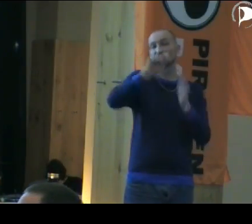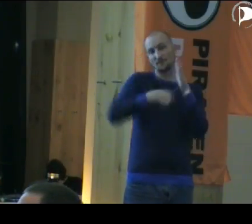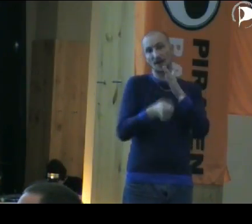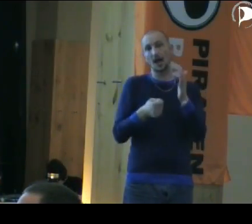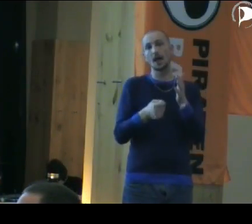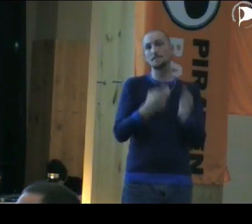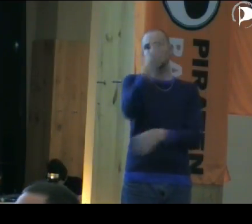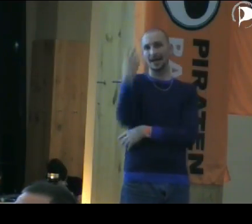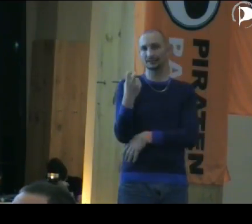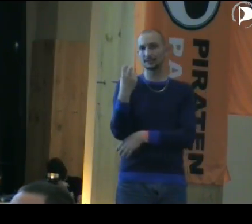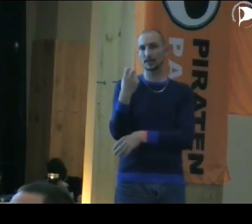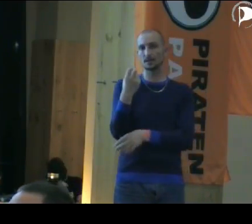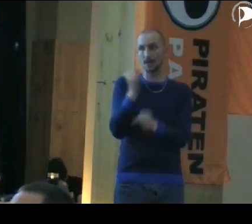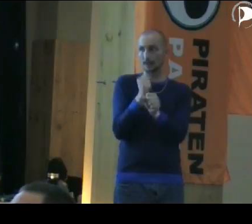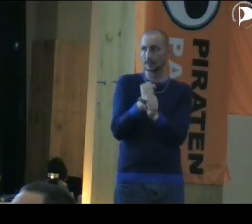werde